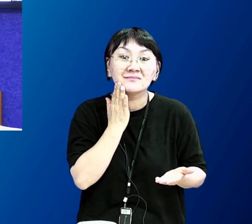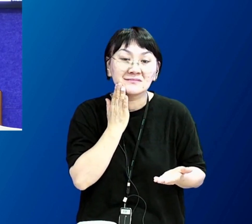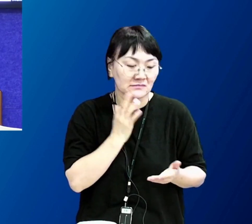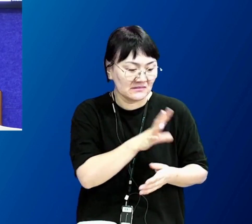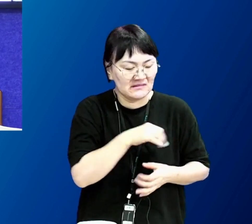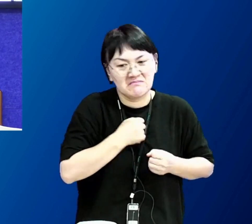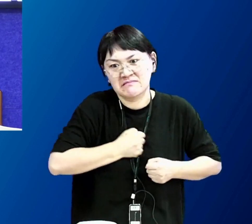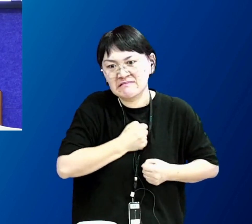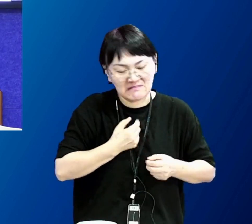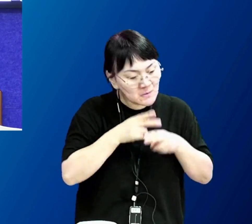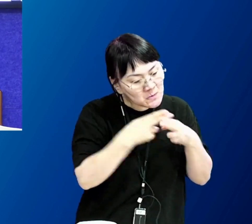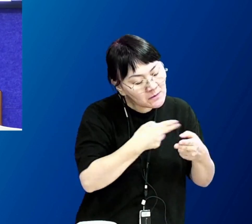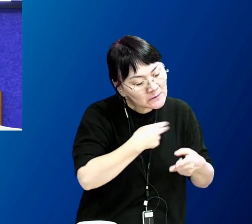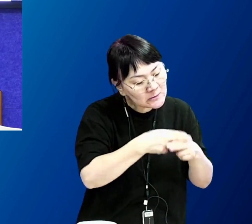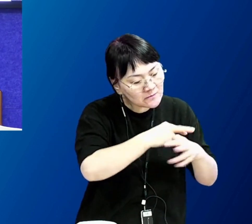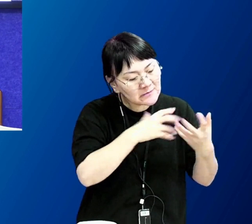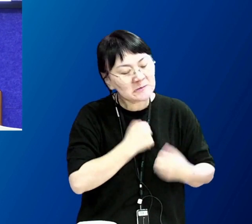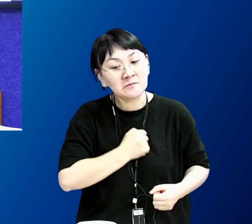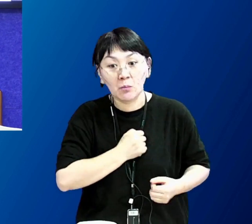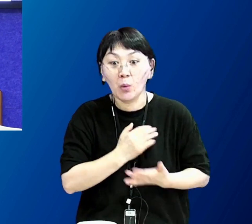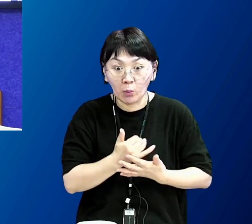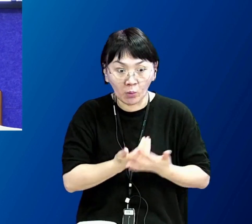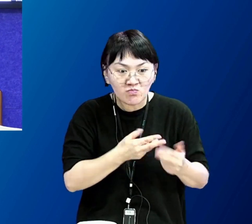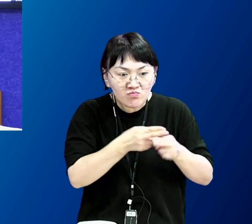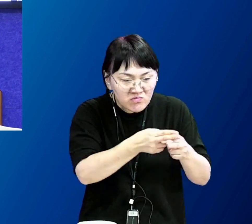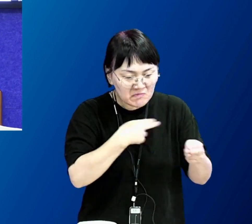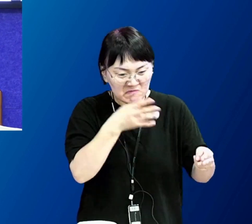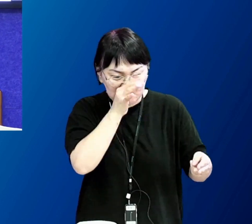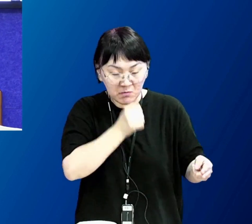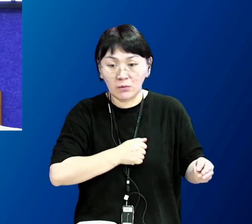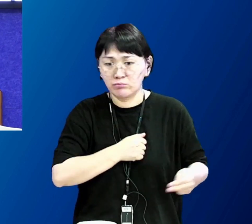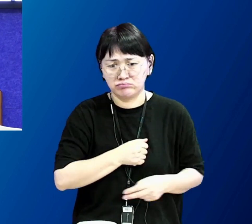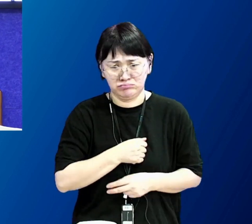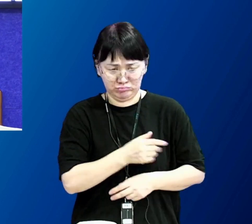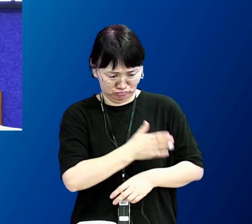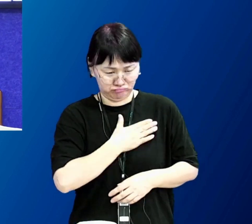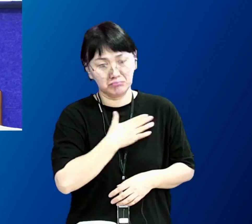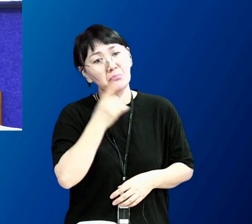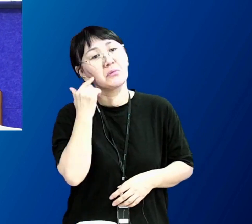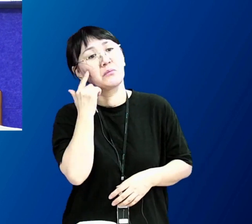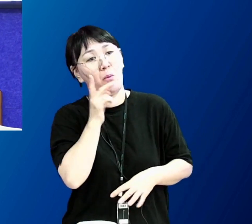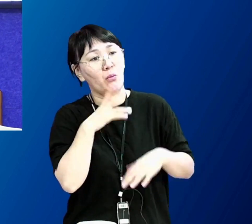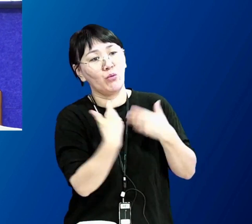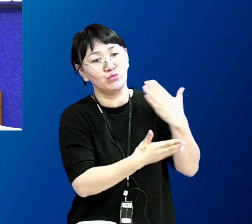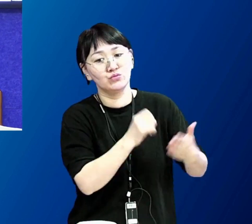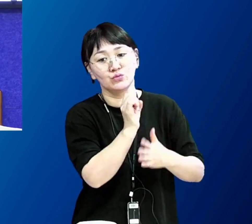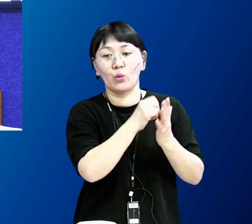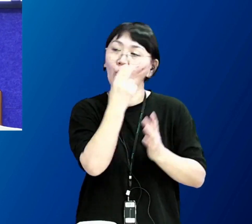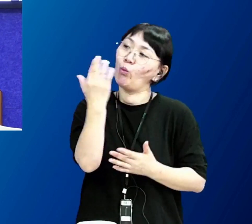болов ууралдаг болов өгөө штт түүнийг мэдээжийн зүйл гэж боддог.